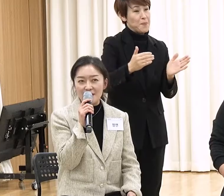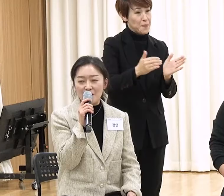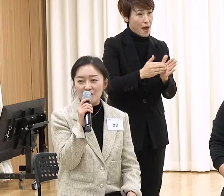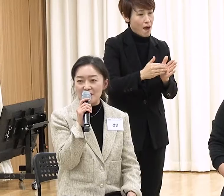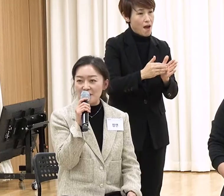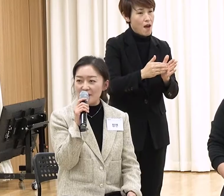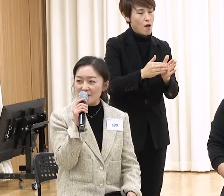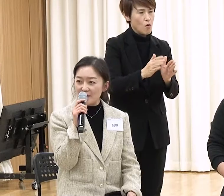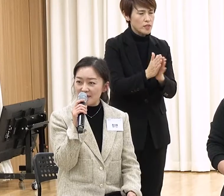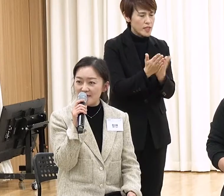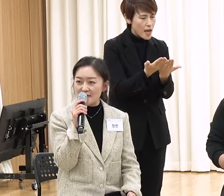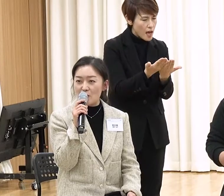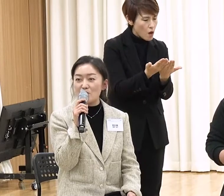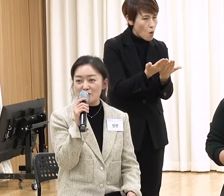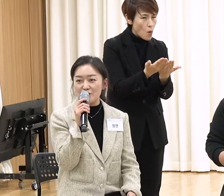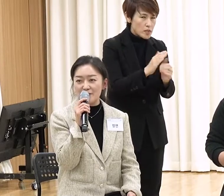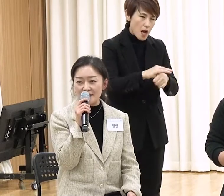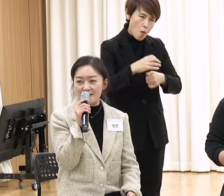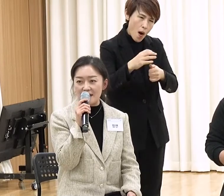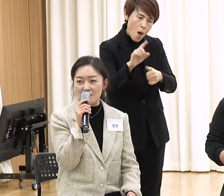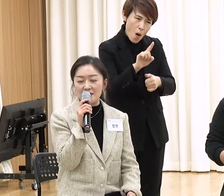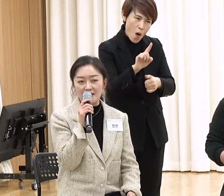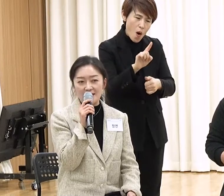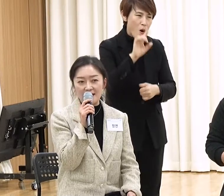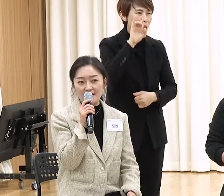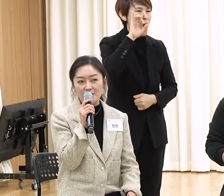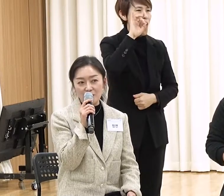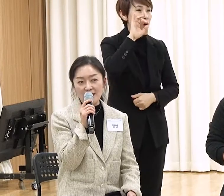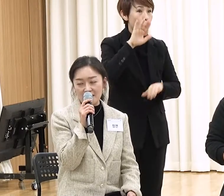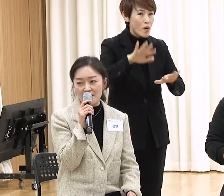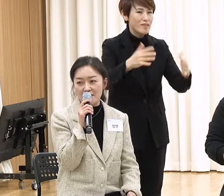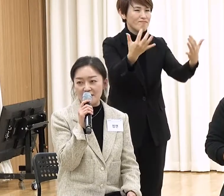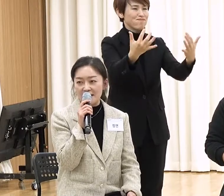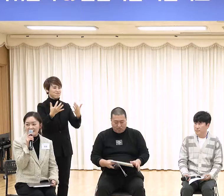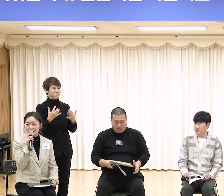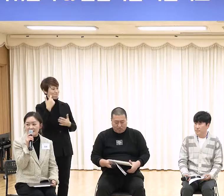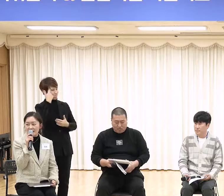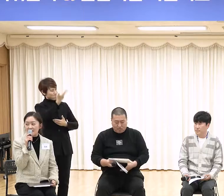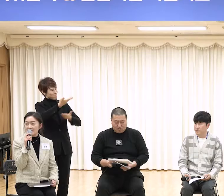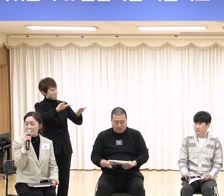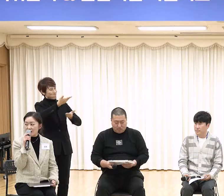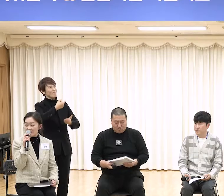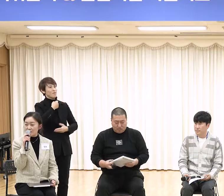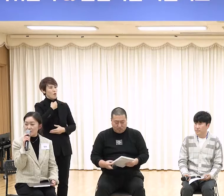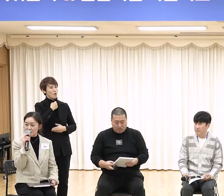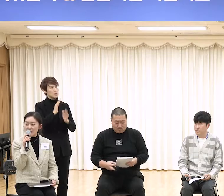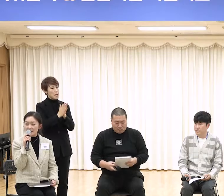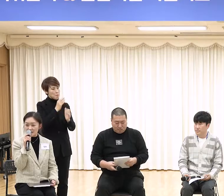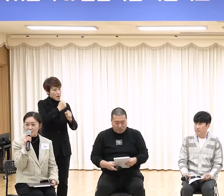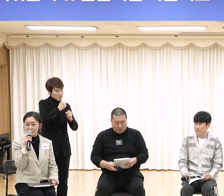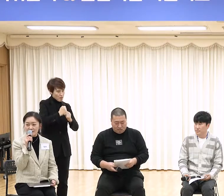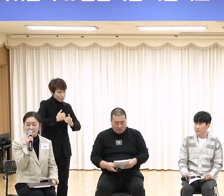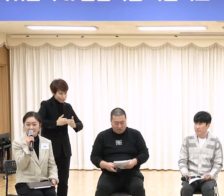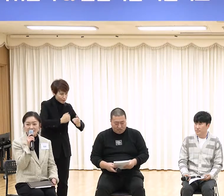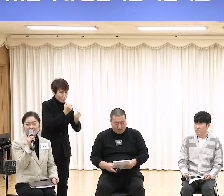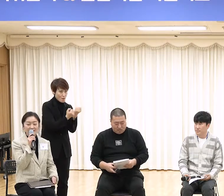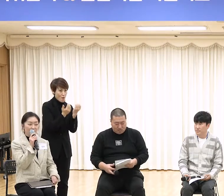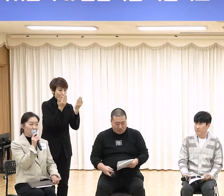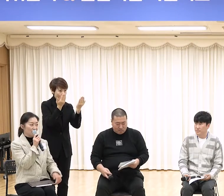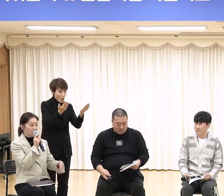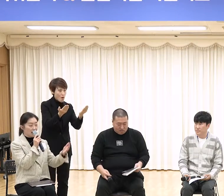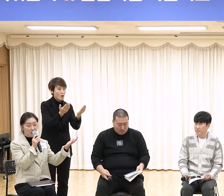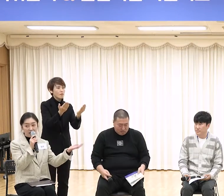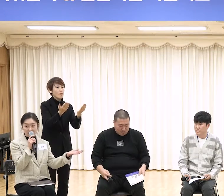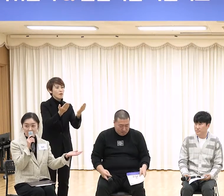책을 어떻게 활용하고 계신지 너무 궁금했는데 오늘 이 자리를 통해서 책을 만드는 과정도 소개해드리고 그리고 책